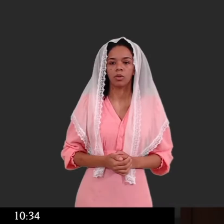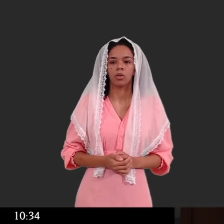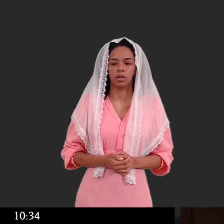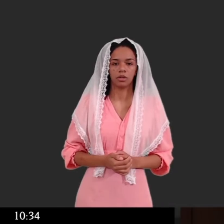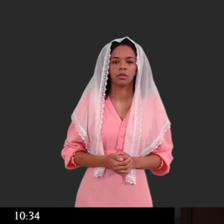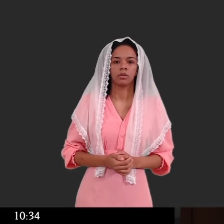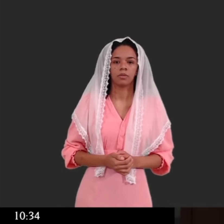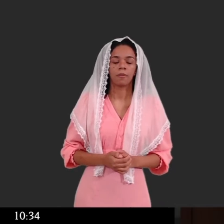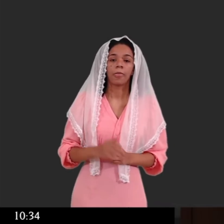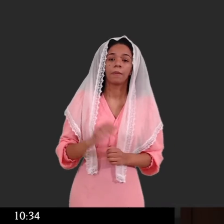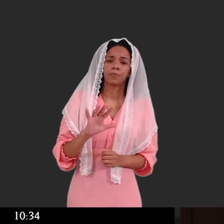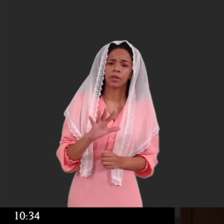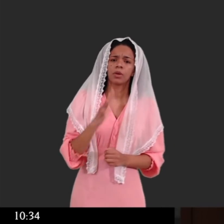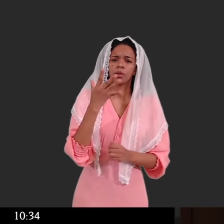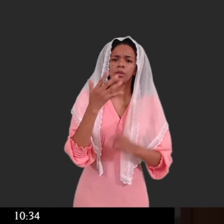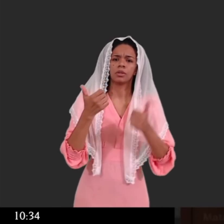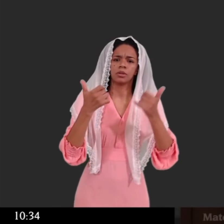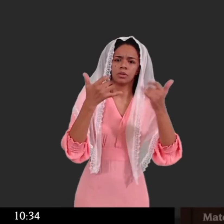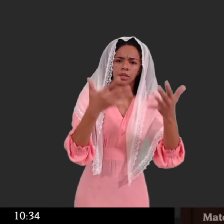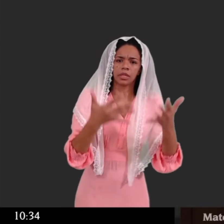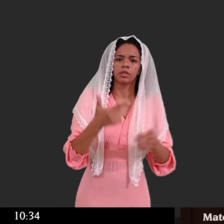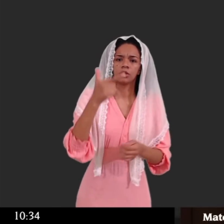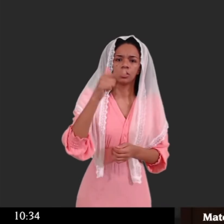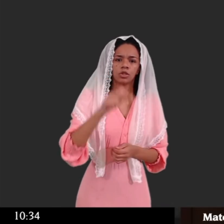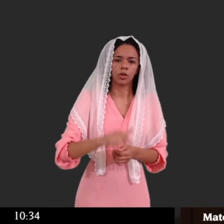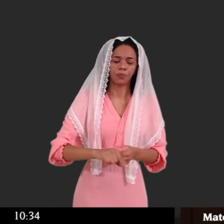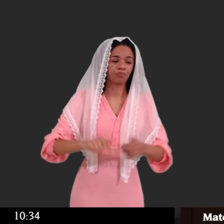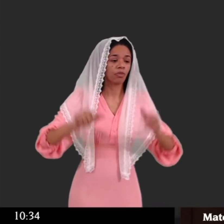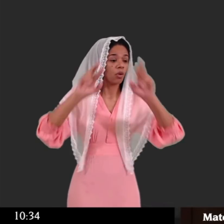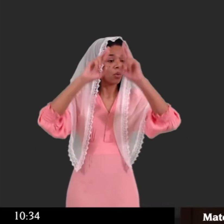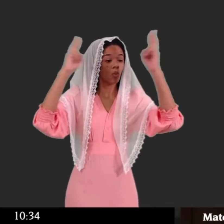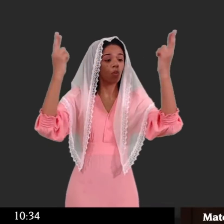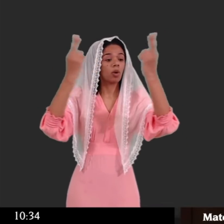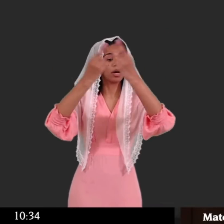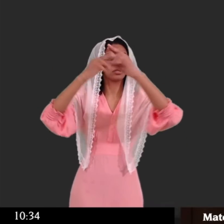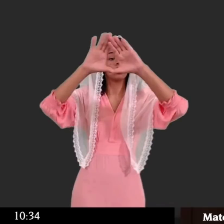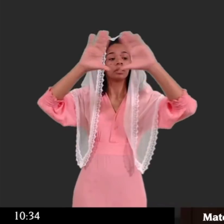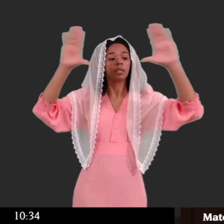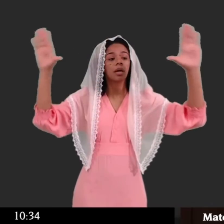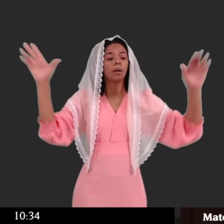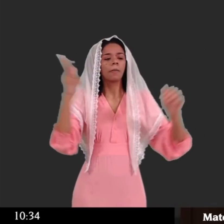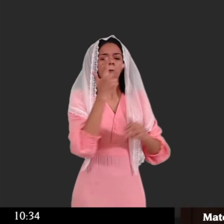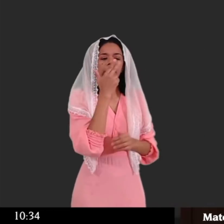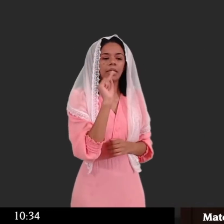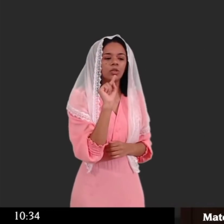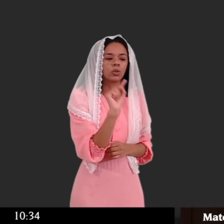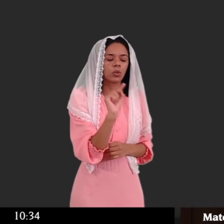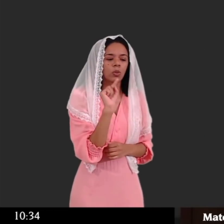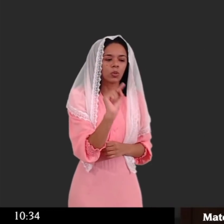Propôs-lhes outra parábola, dizendo: o reino dos céus é semelhante ao homem que semeia boa semente no